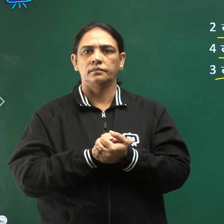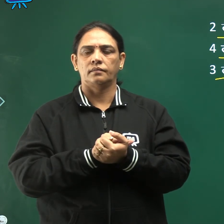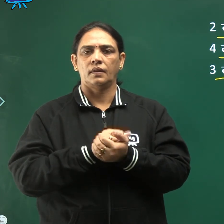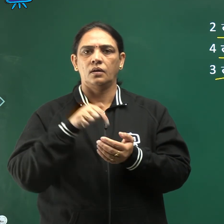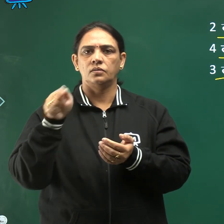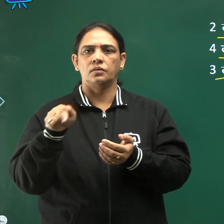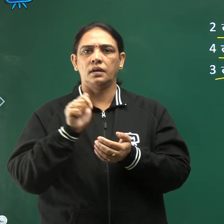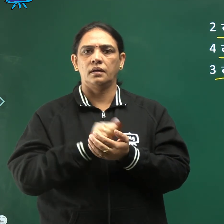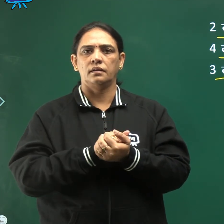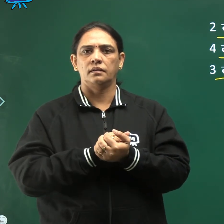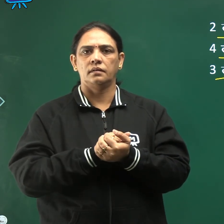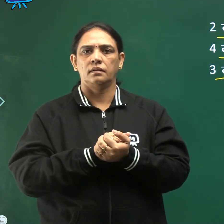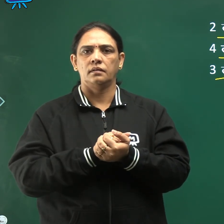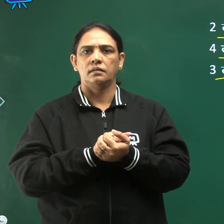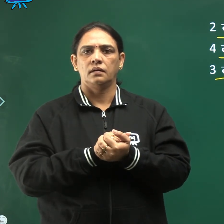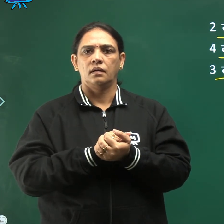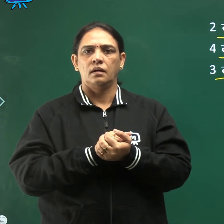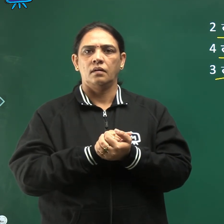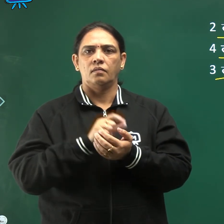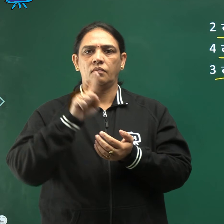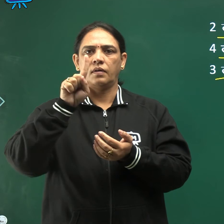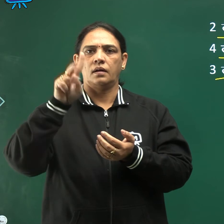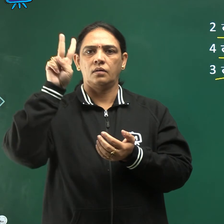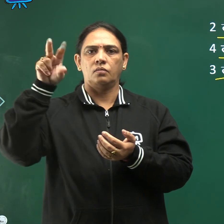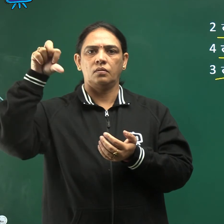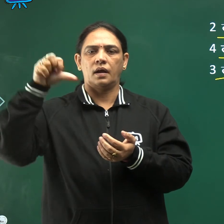जो कि 129 के